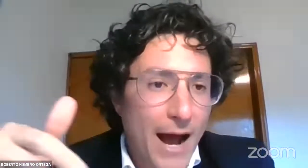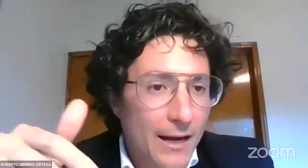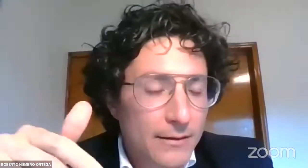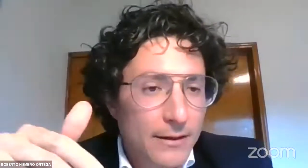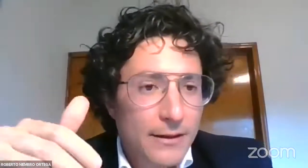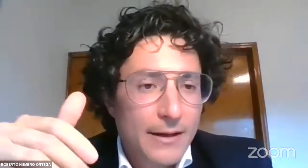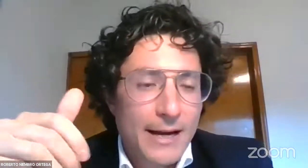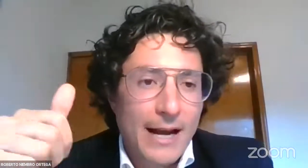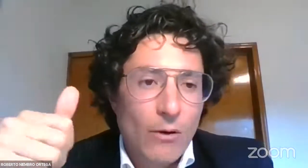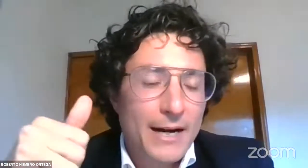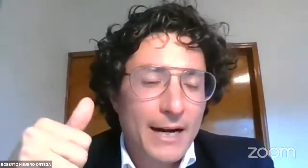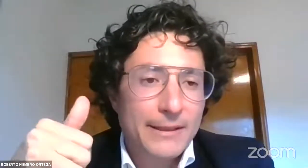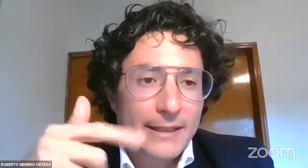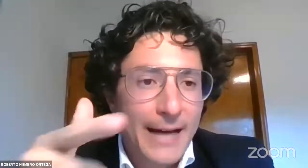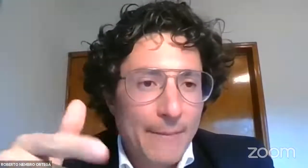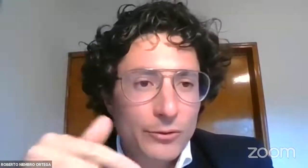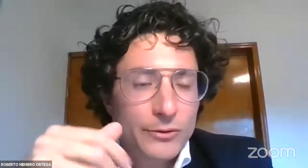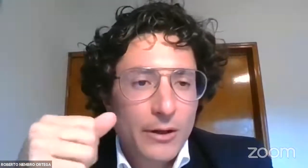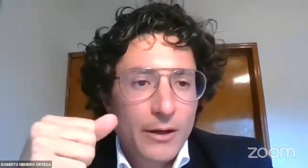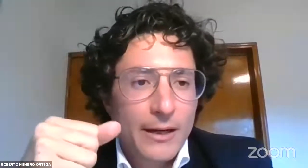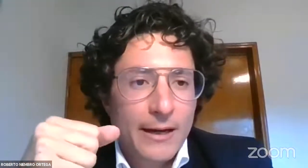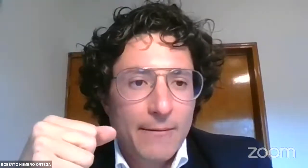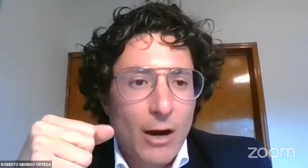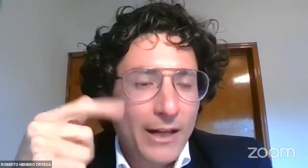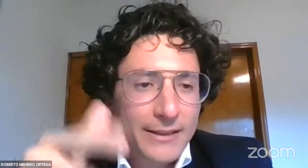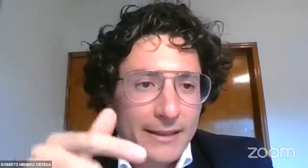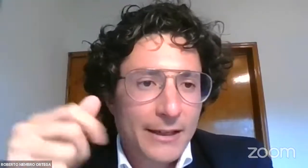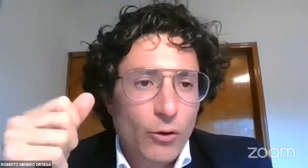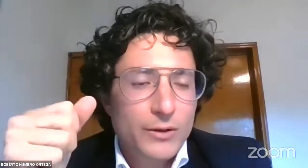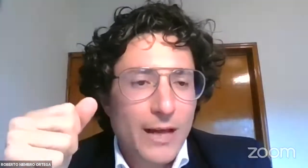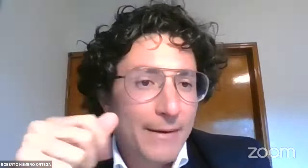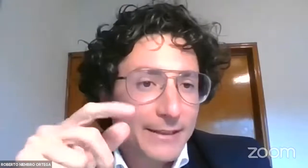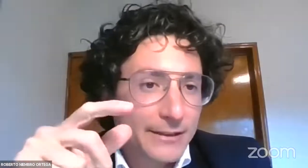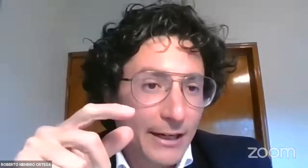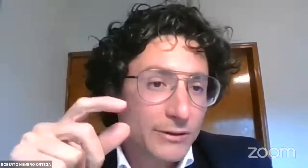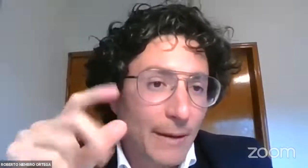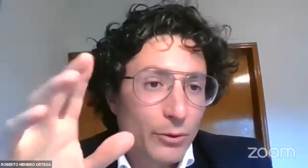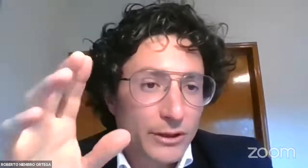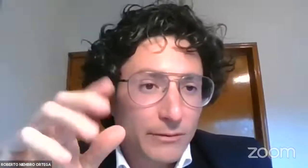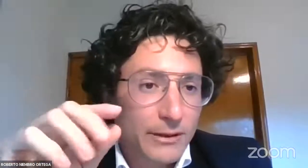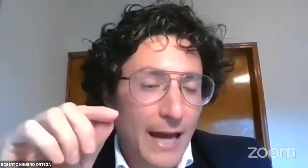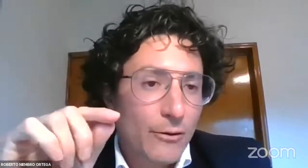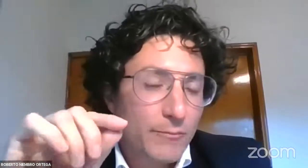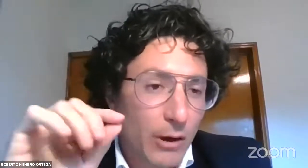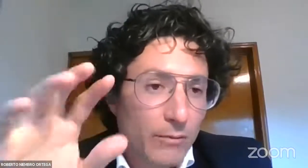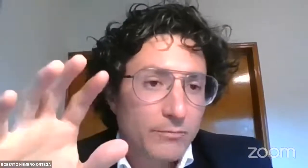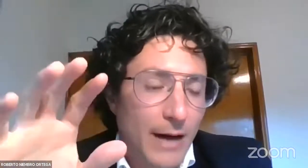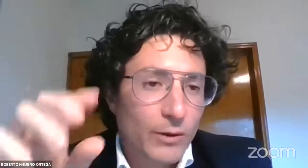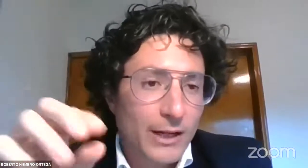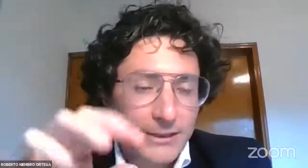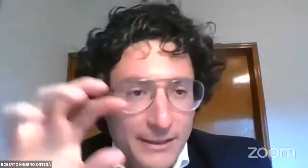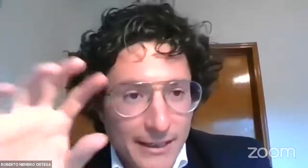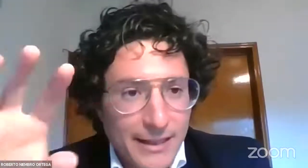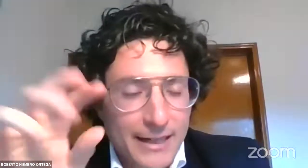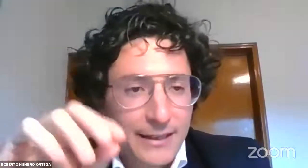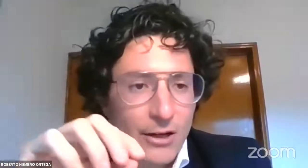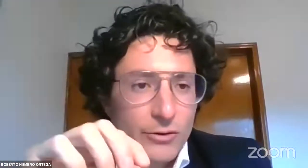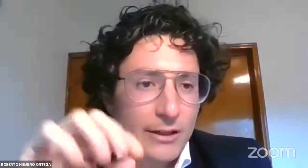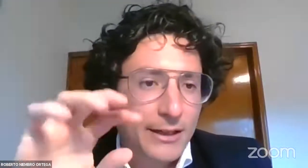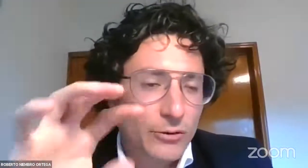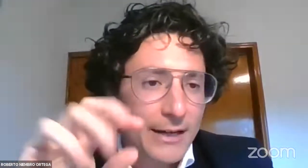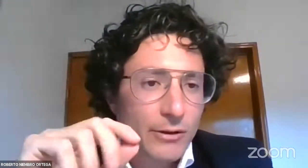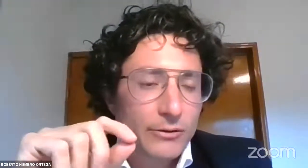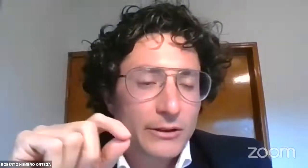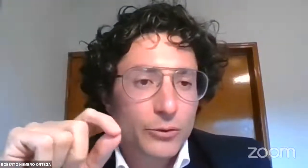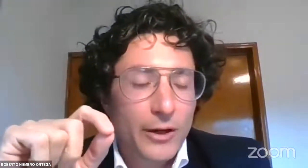lenguaje global en la cual reivindicamos valores éticos, a veces que no están positivizados, pero algunas veces ya están en